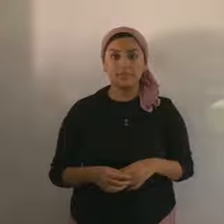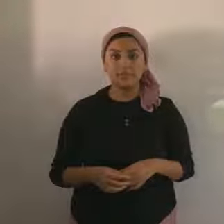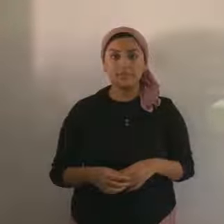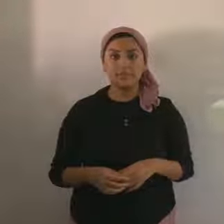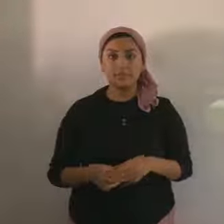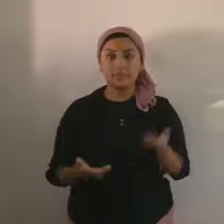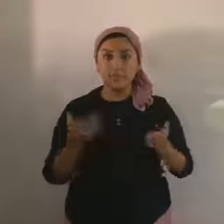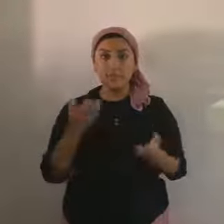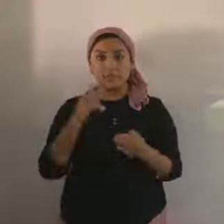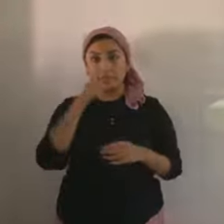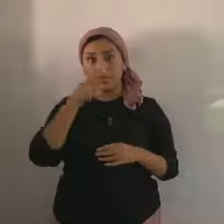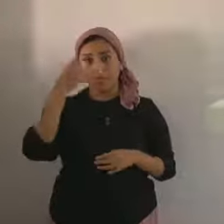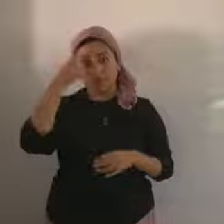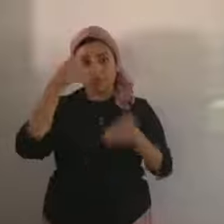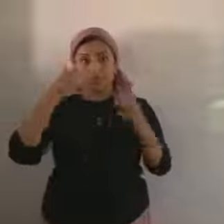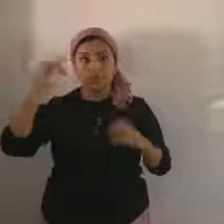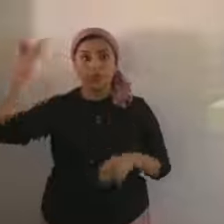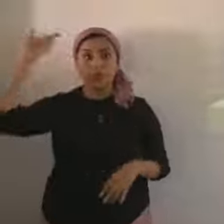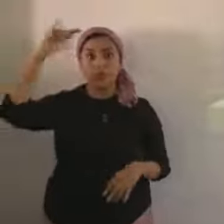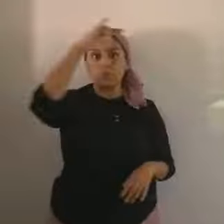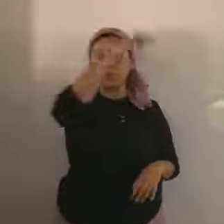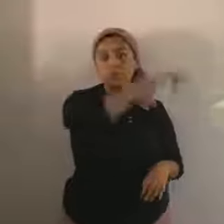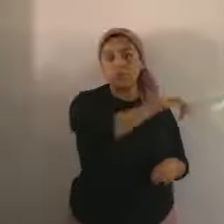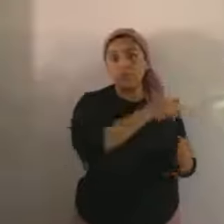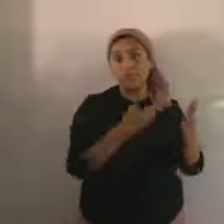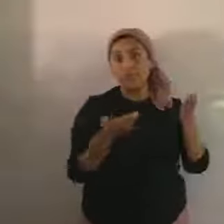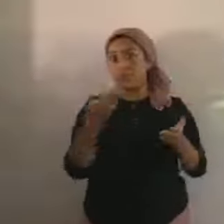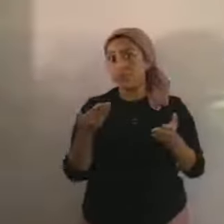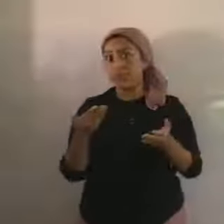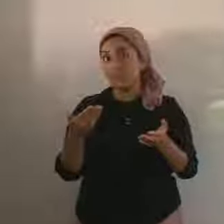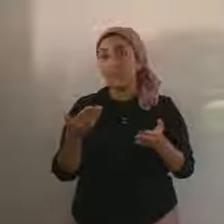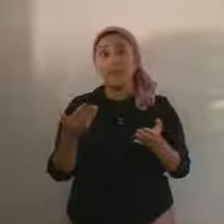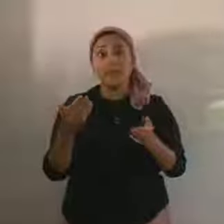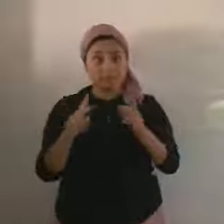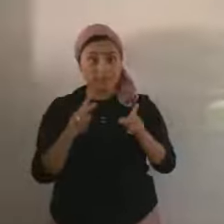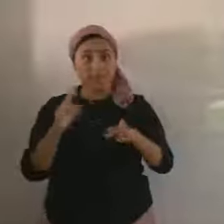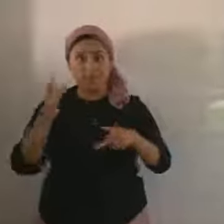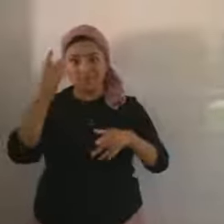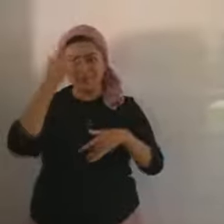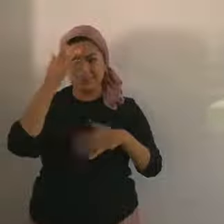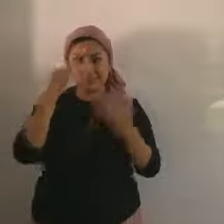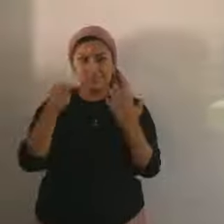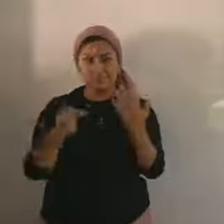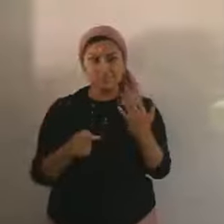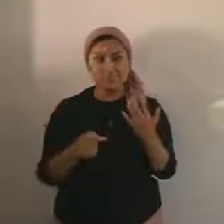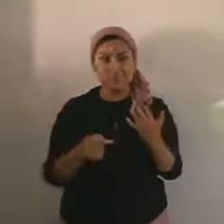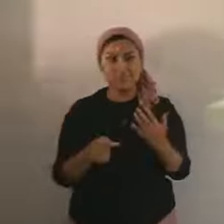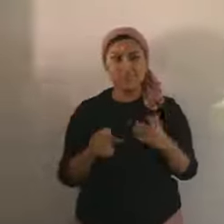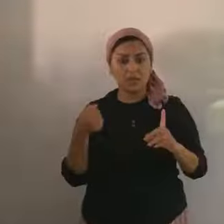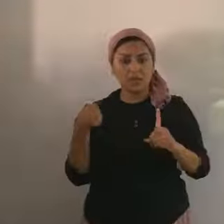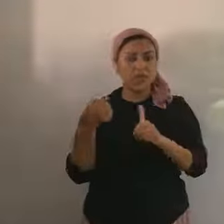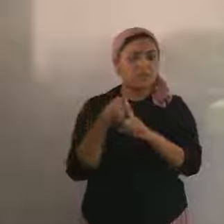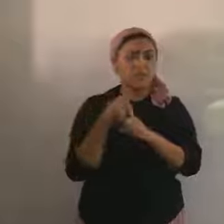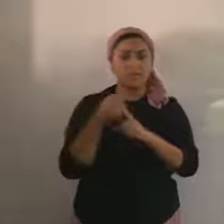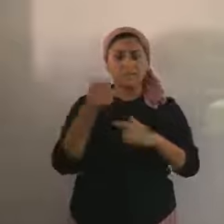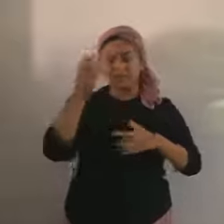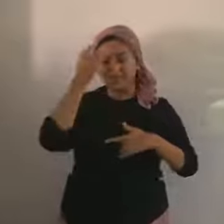serán los chemtrails? De la nada. Pero así, gente se está enfermando. De repente, una